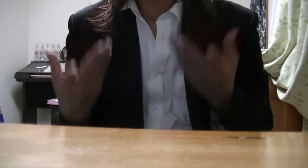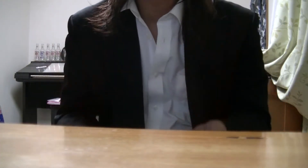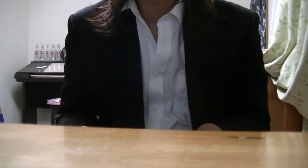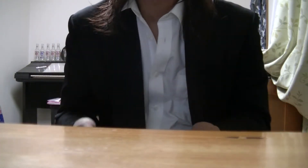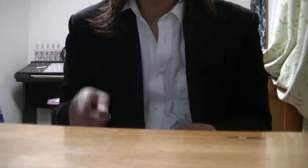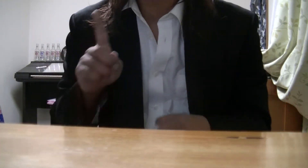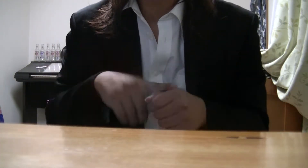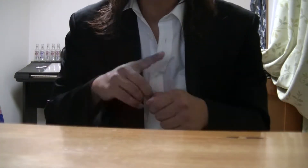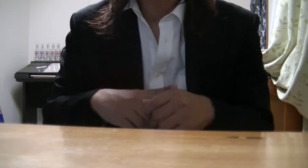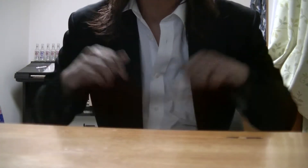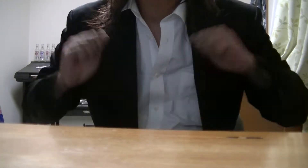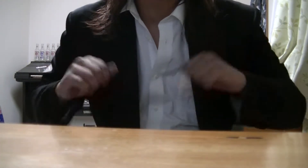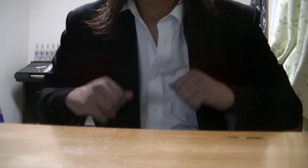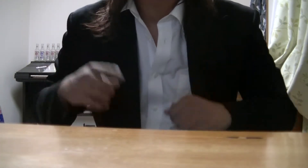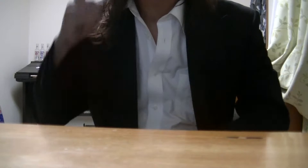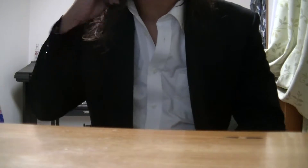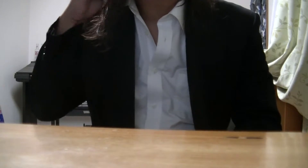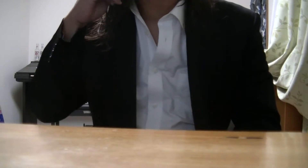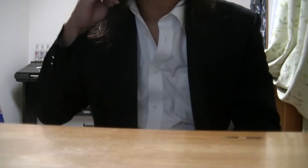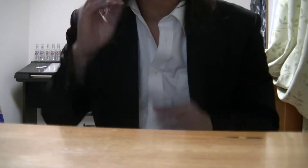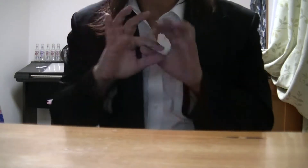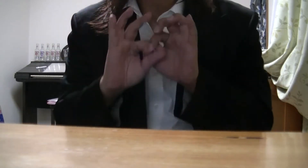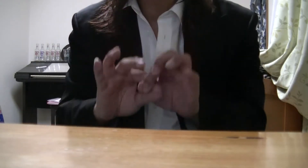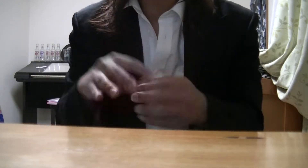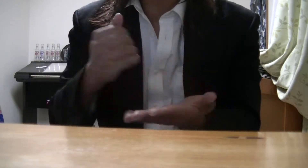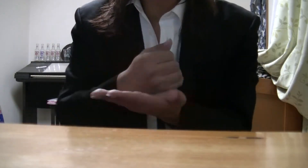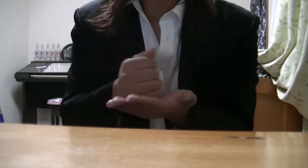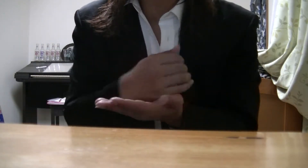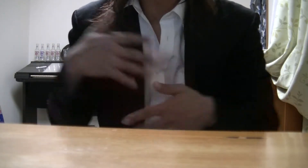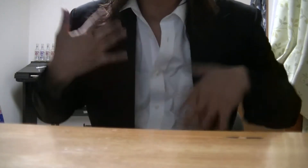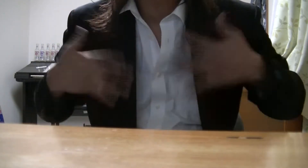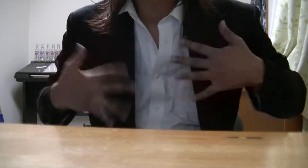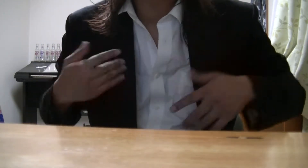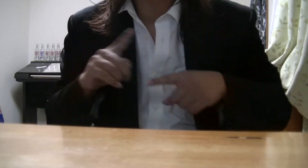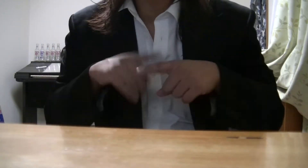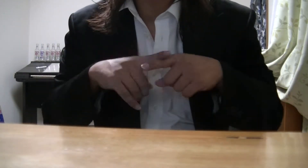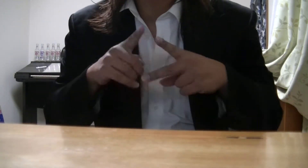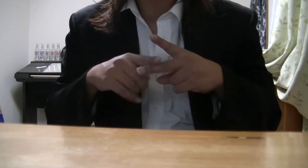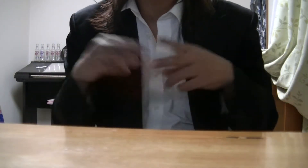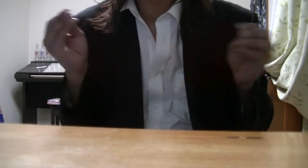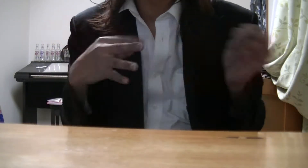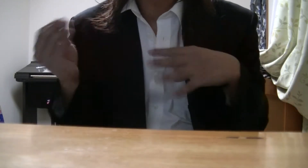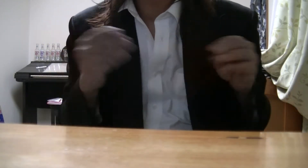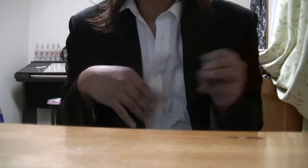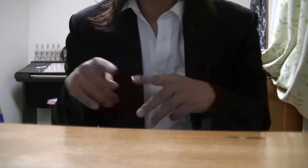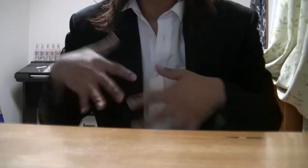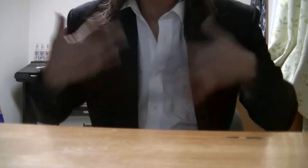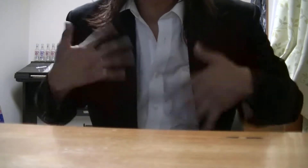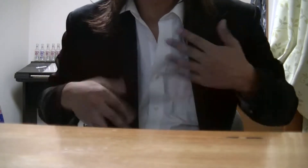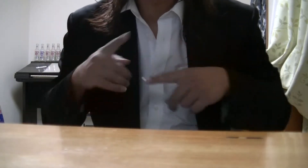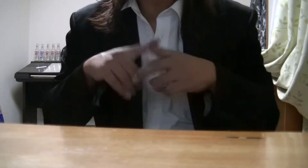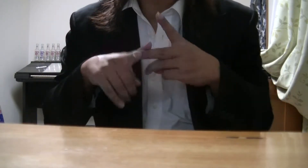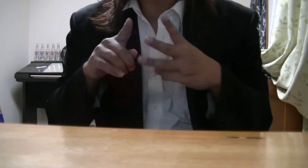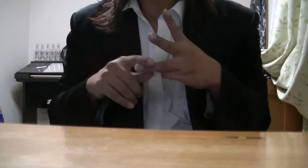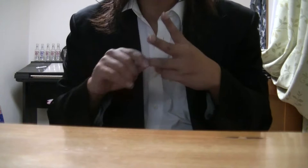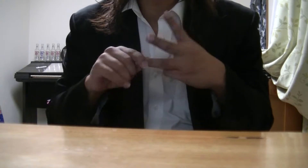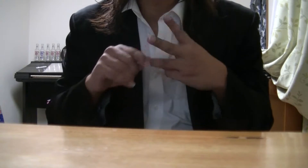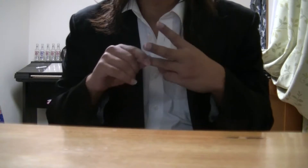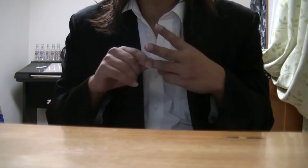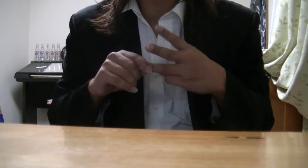よ。だからお茶しても楽しいし、世間話しても楽しいし、今日会えただ